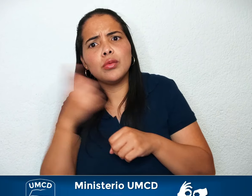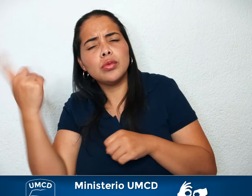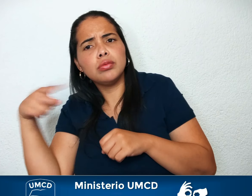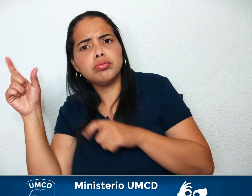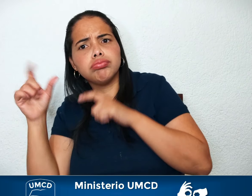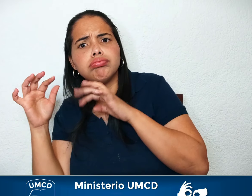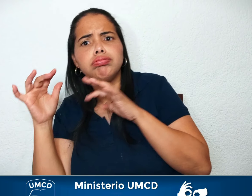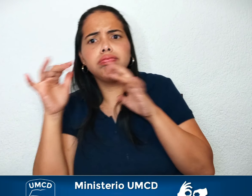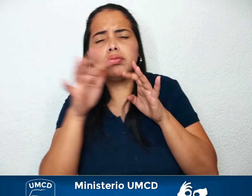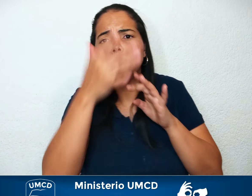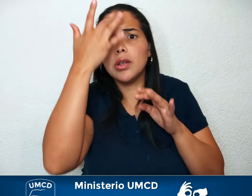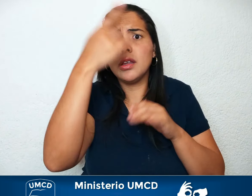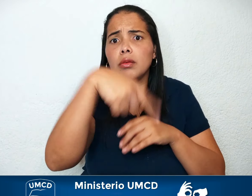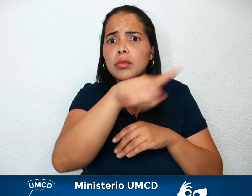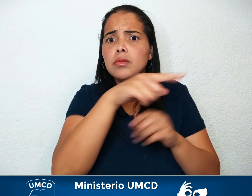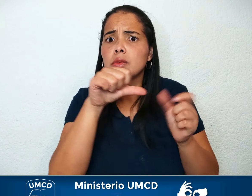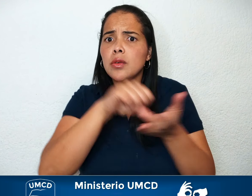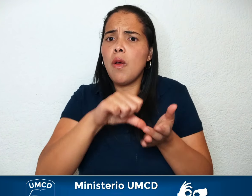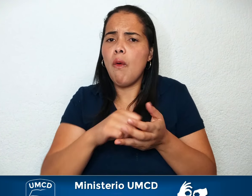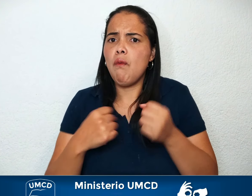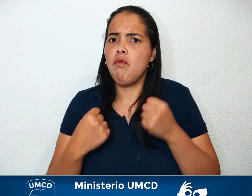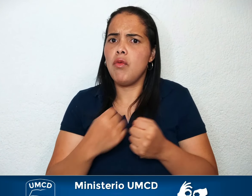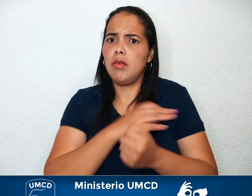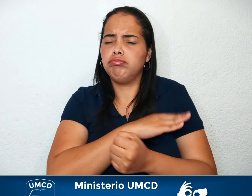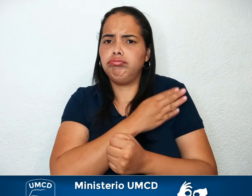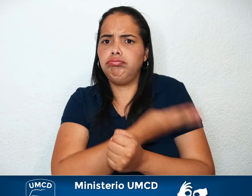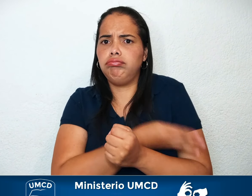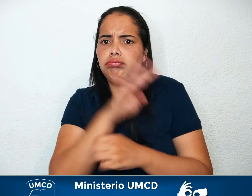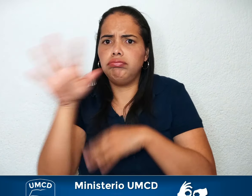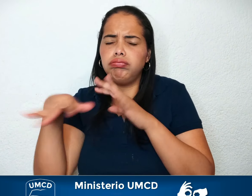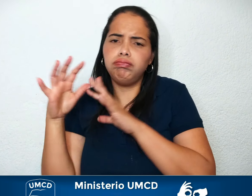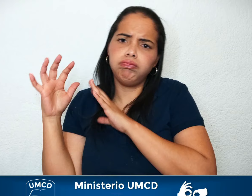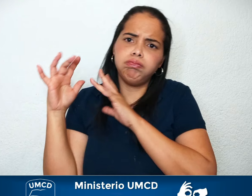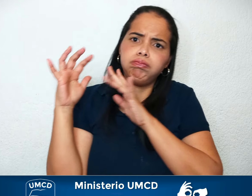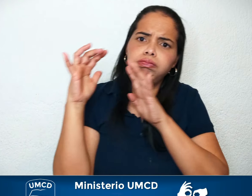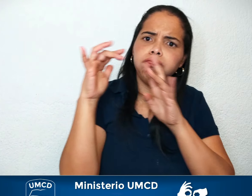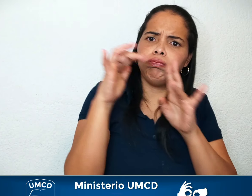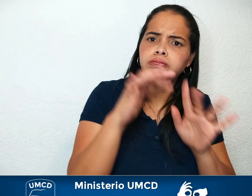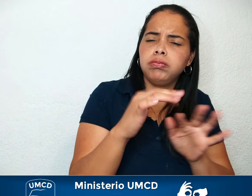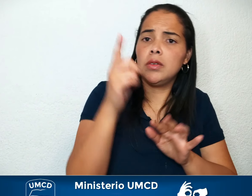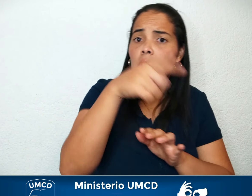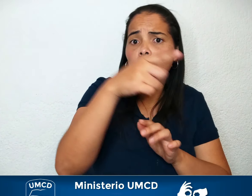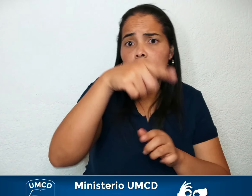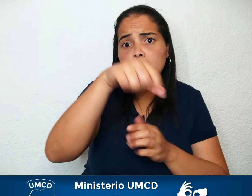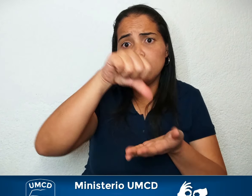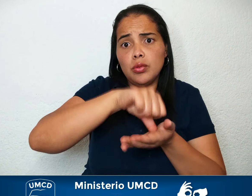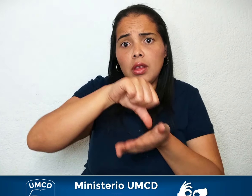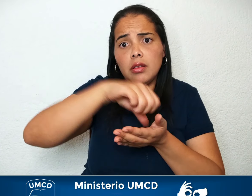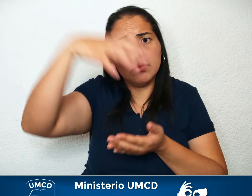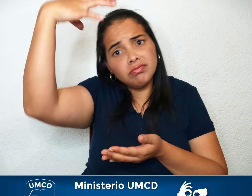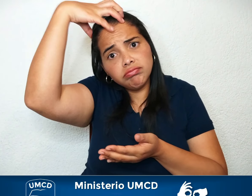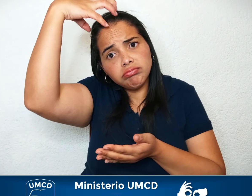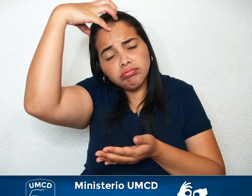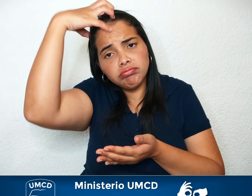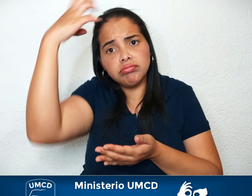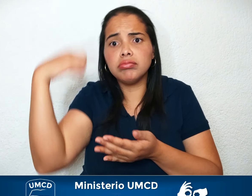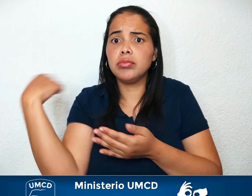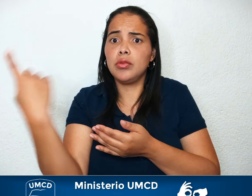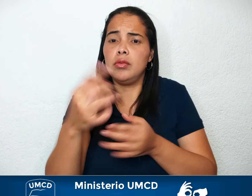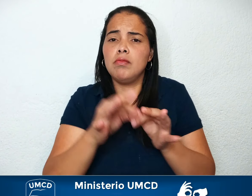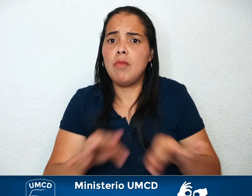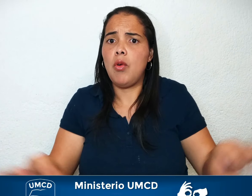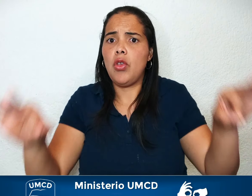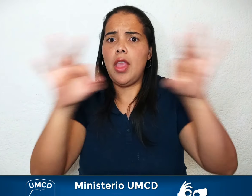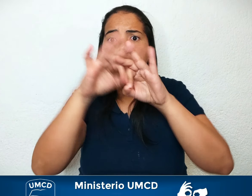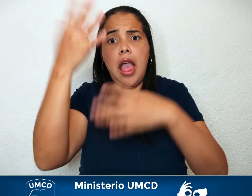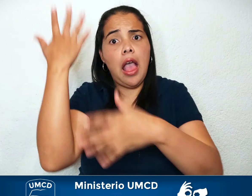norte de Grecia, con este territorio peninsular que se encontraba al sur, le ponía en una posición geográfica vital. Era un